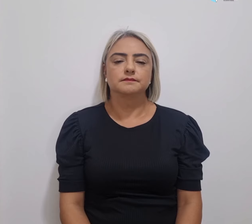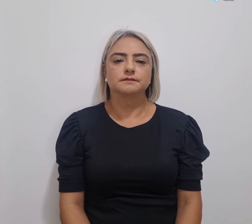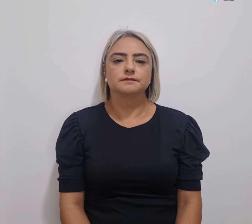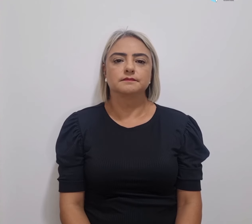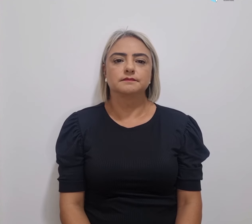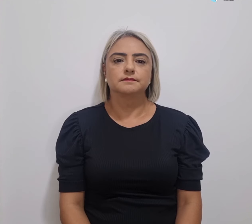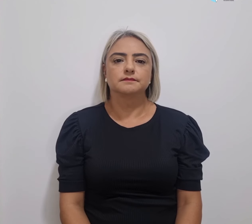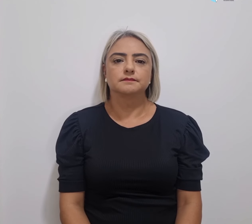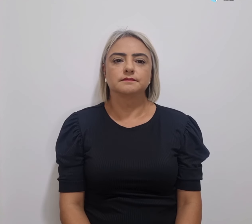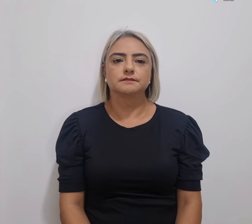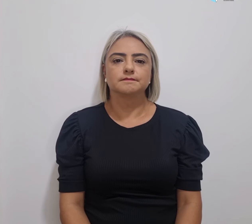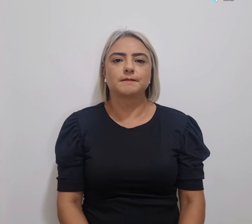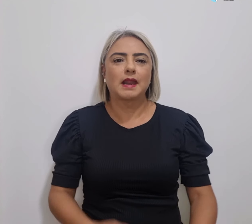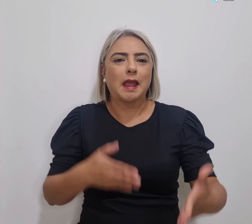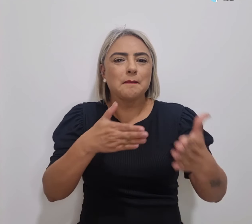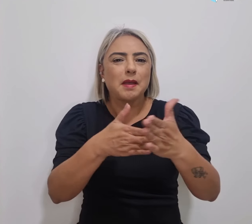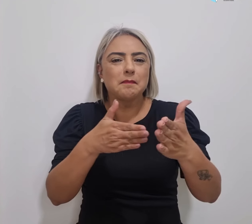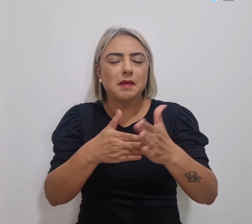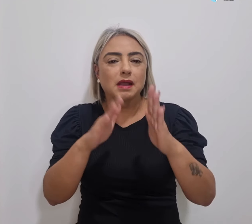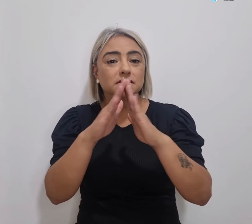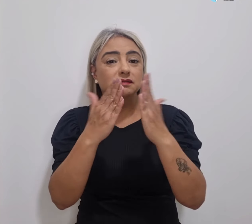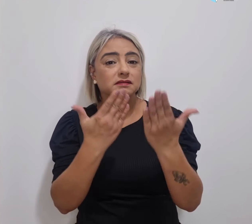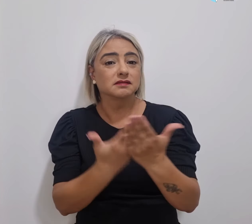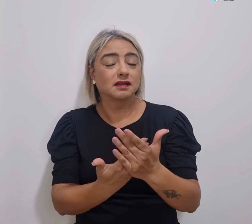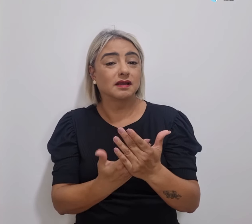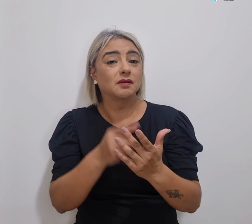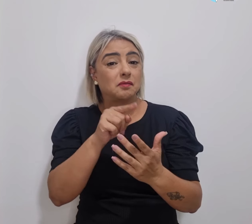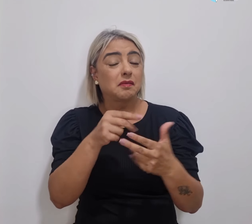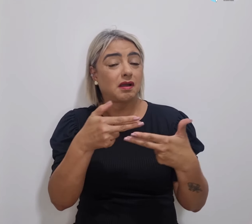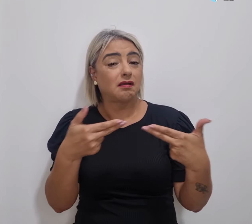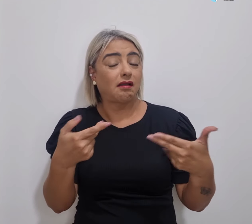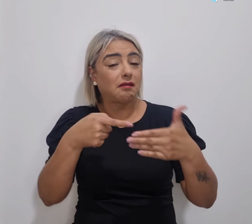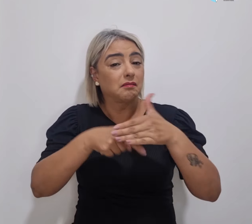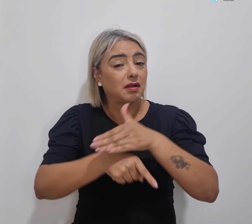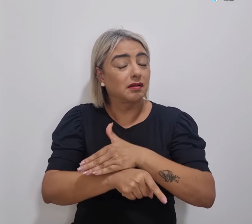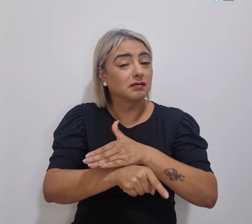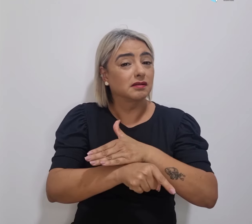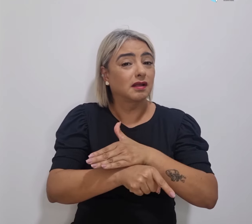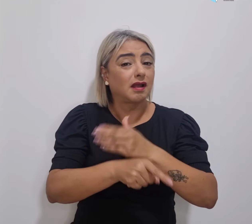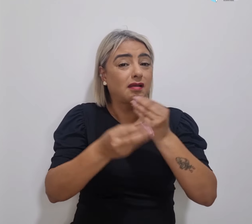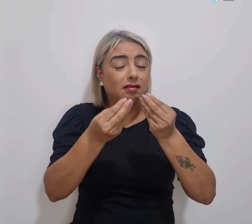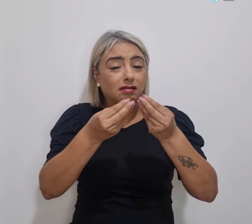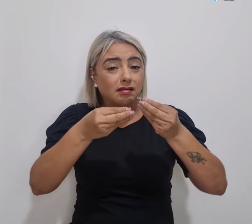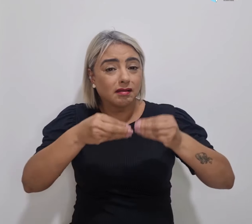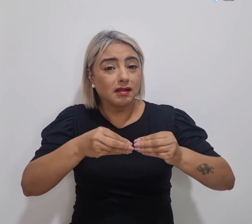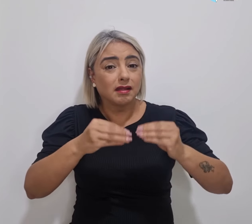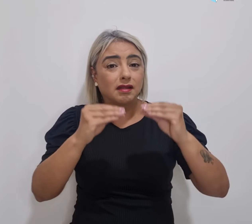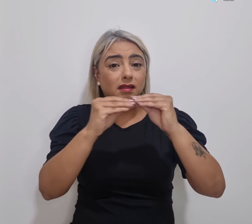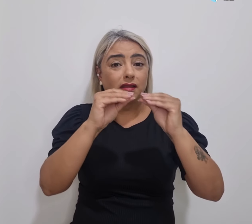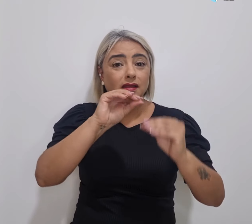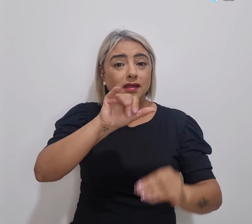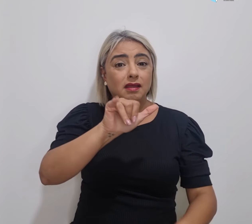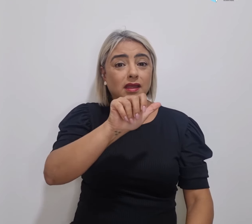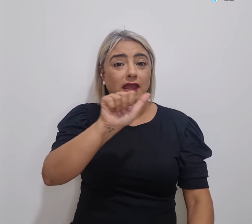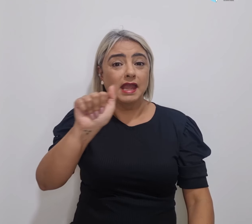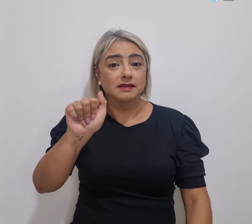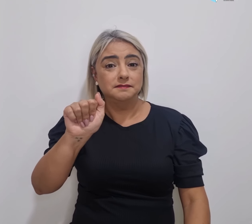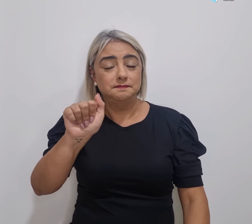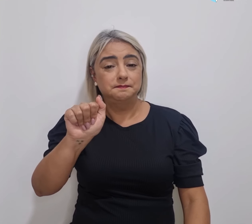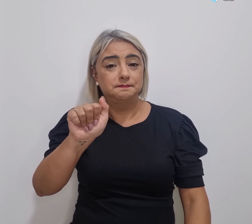Interrupção escolar, um fator que aprofunda o desmonte da Ejaíte. O desmonte